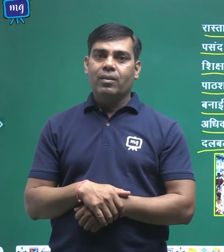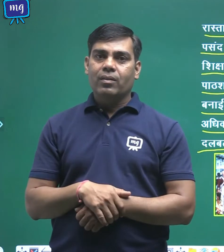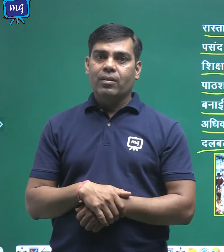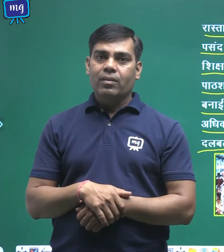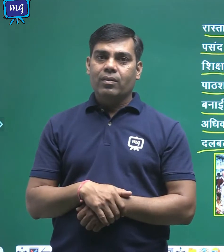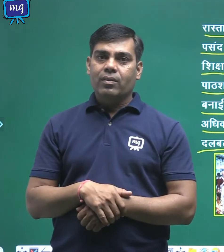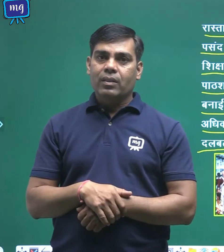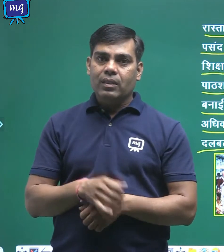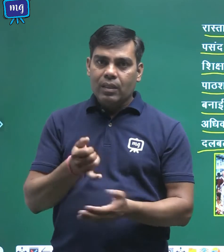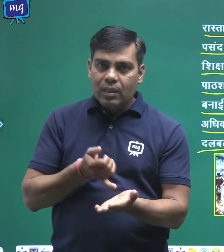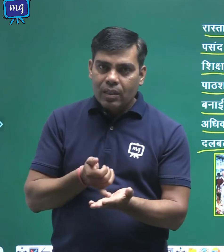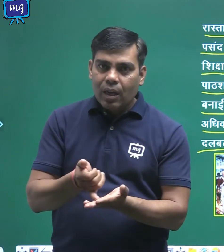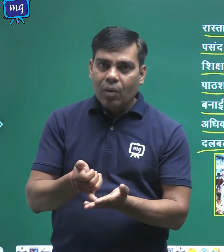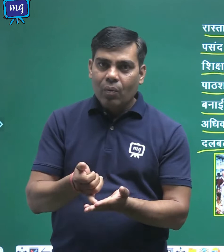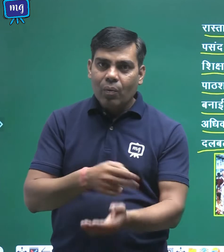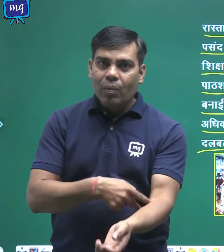रास्तापाल पहुंचे।